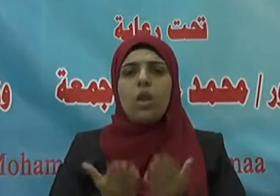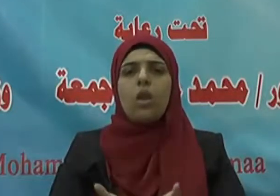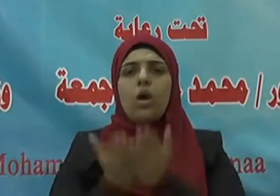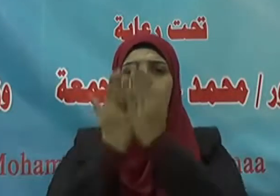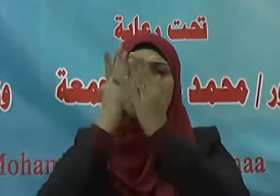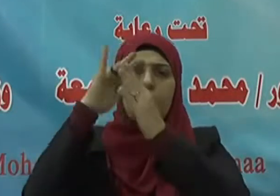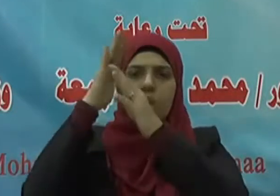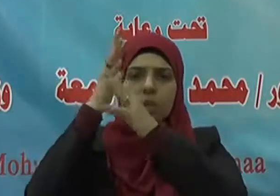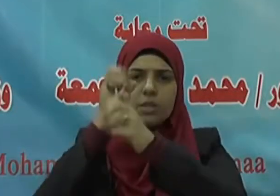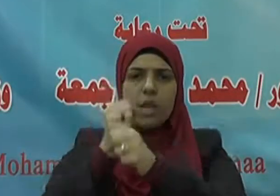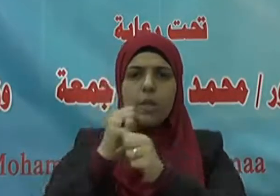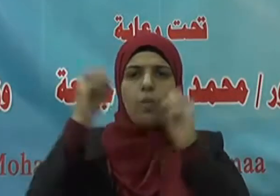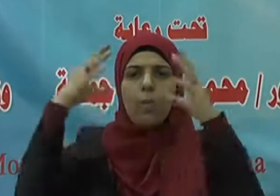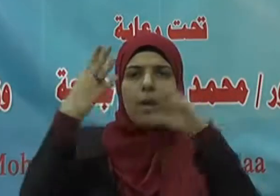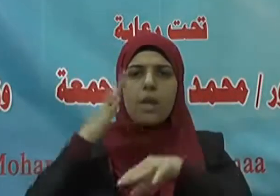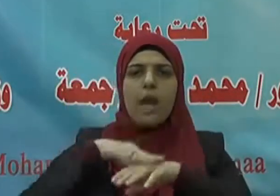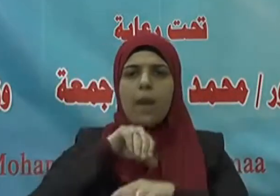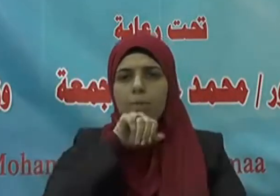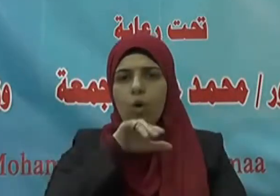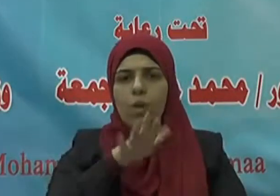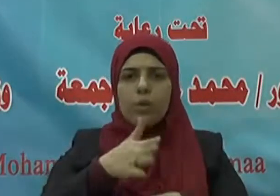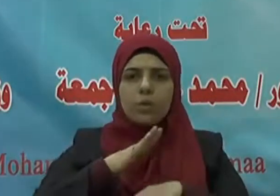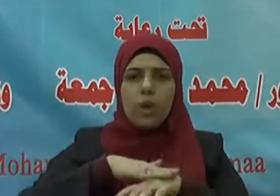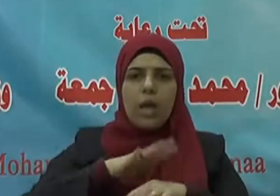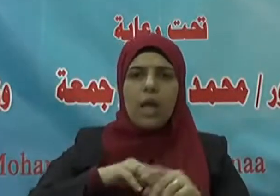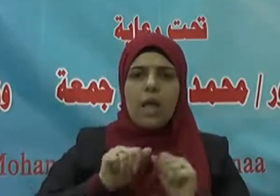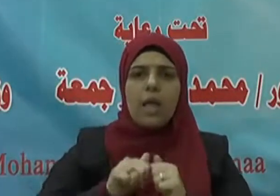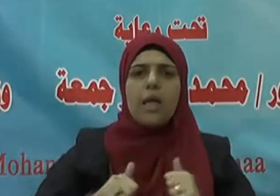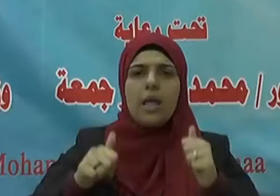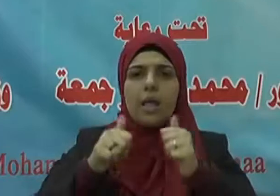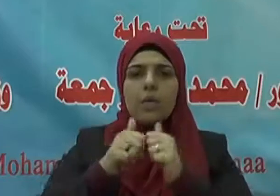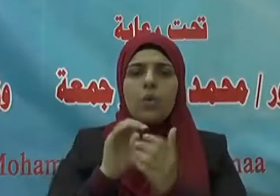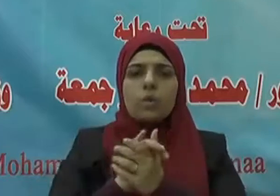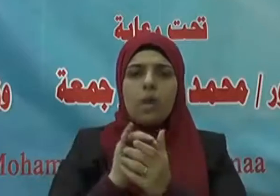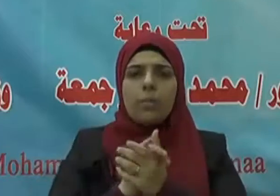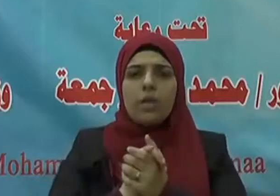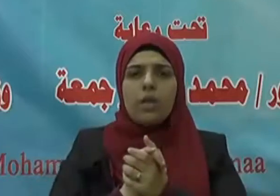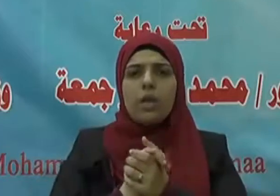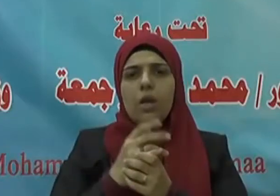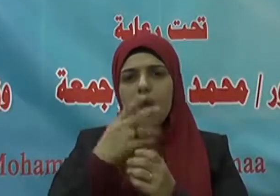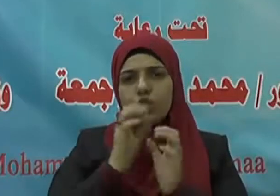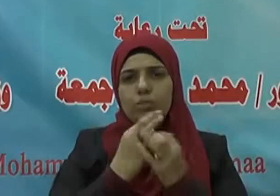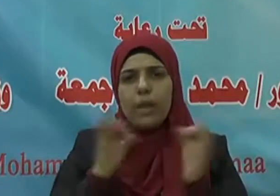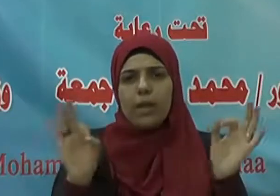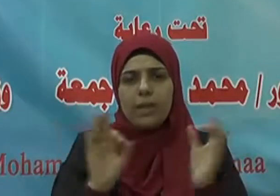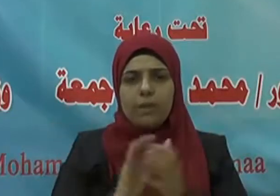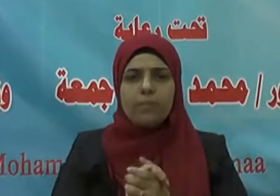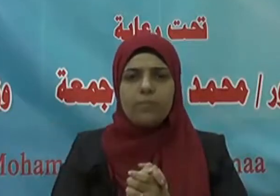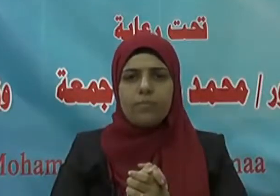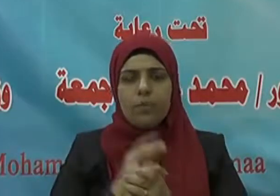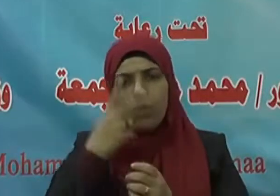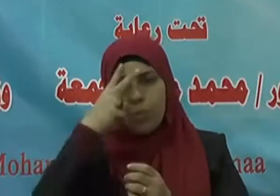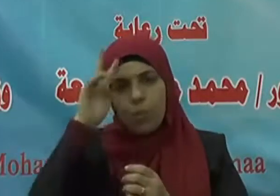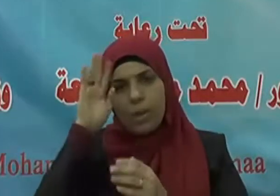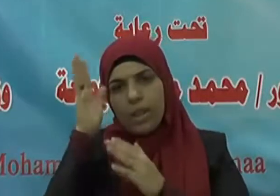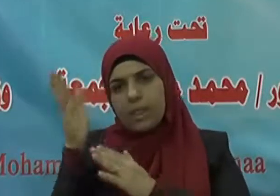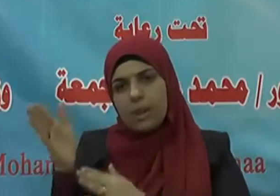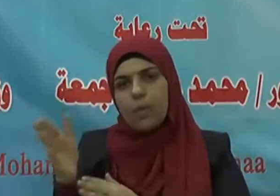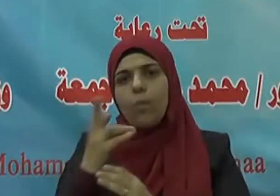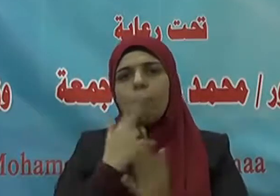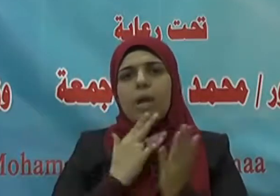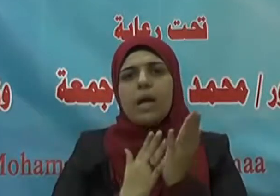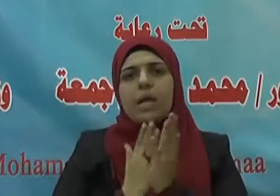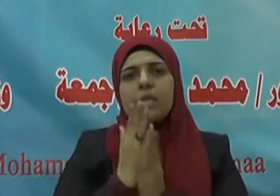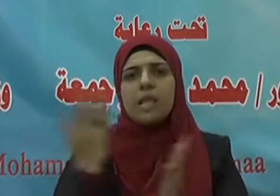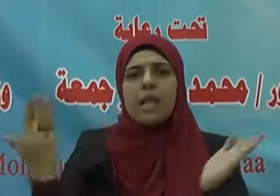ورسوله اللهم صلِّ وسلِّم وبارِك عليه وعلى آله وصحبه أجمعين ومن